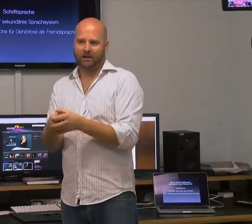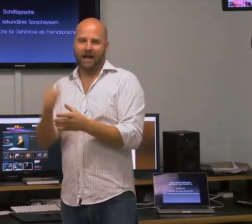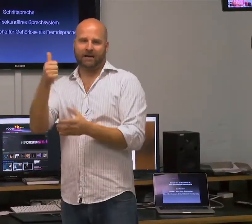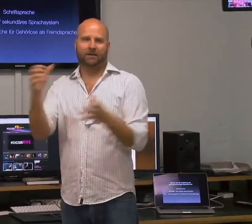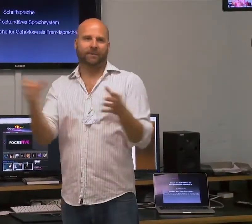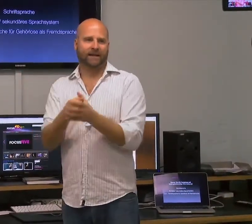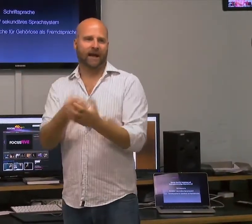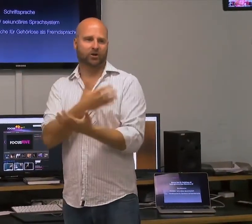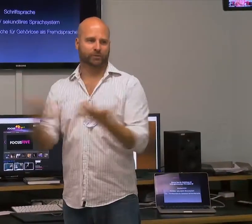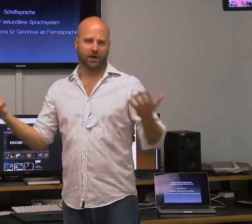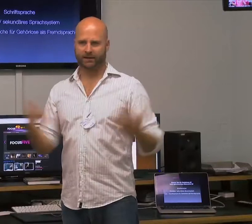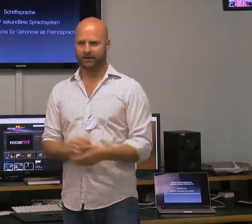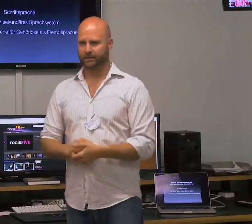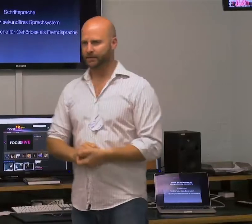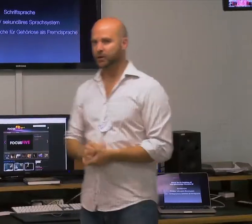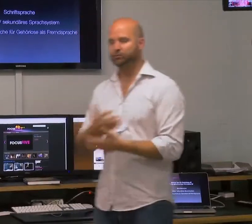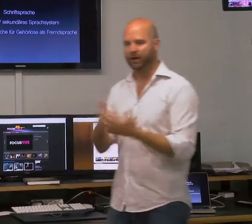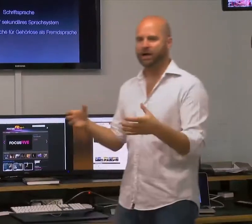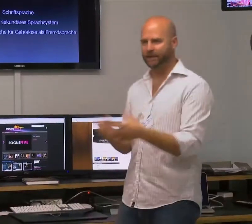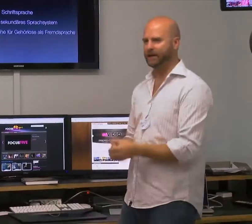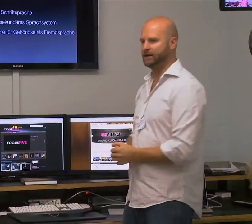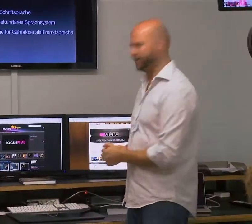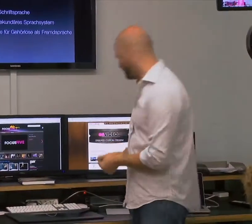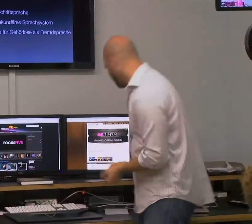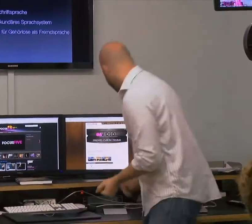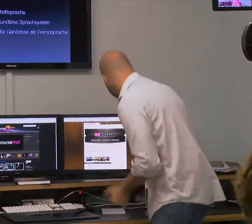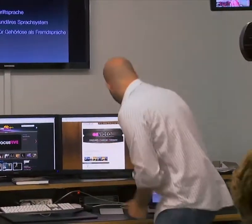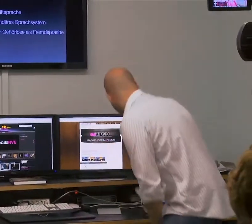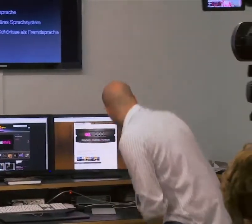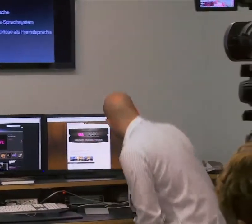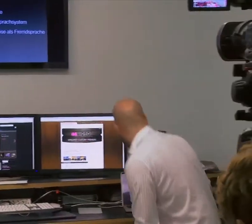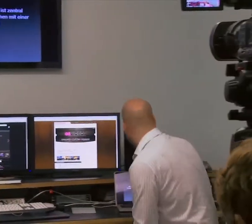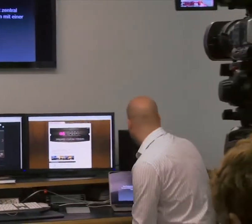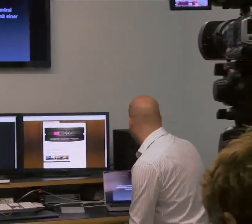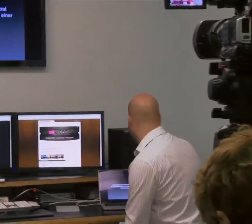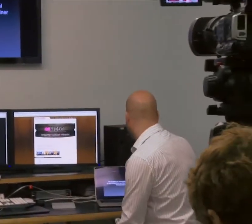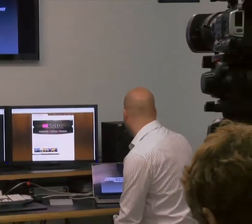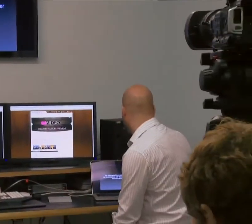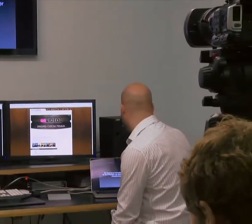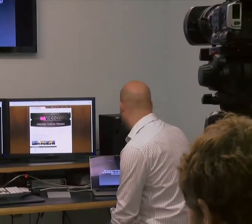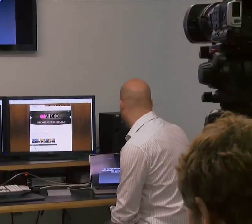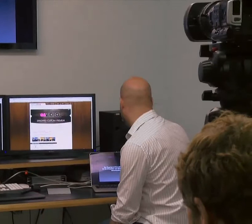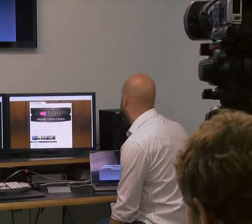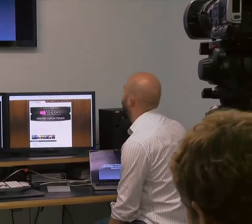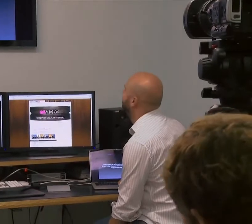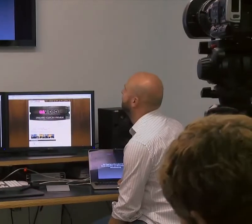Sensibilisierungsarbeit leisten. Wir sind einfach eine Minderheitssprache und da müssen wir noch viel dafür tun.